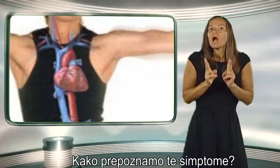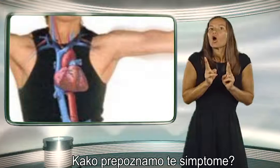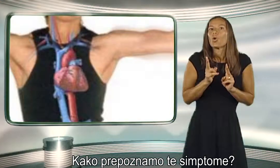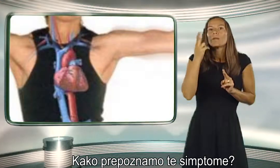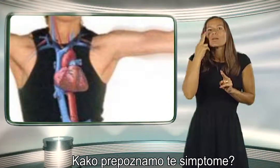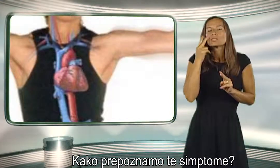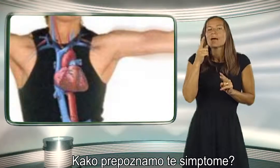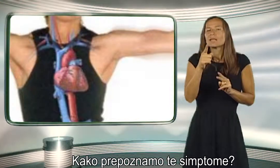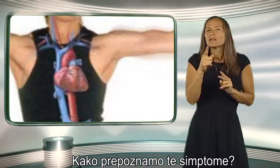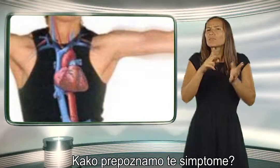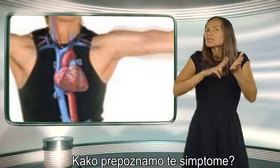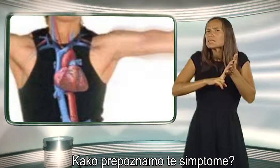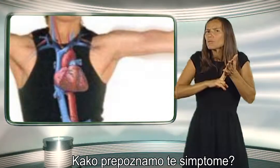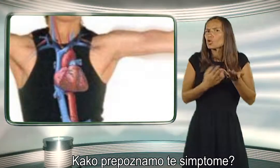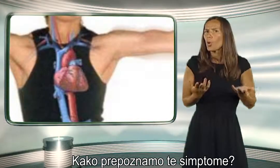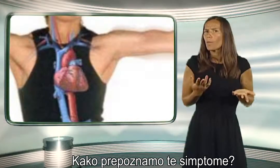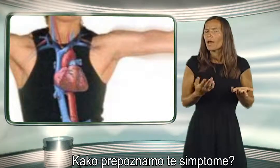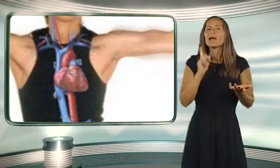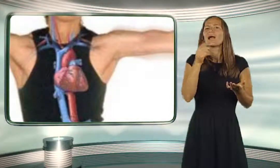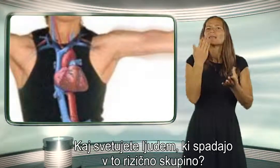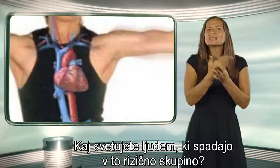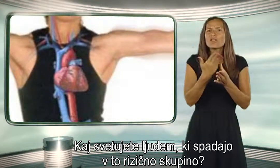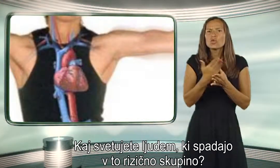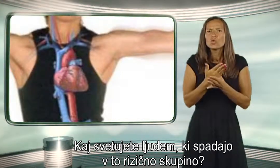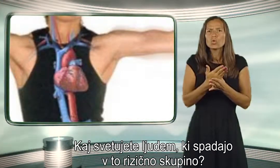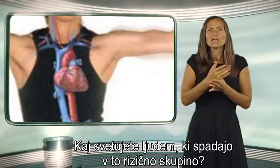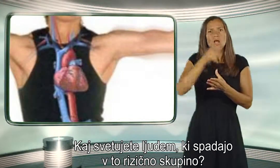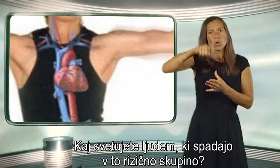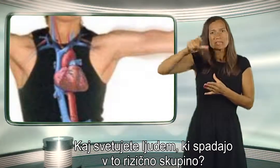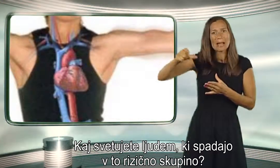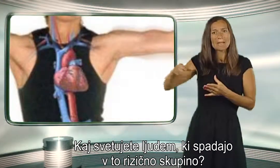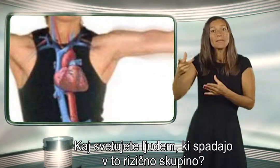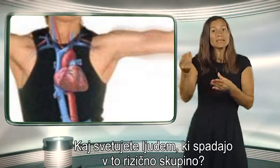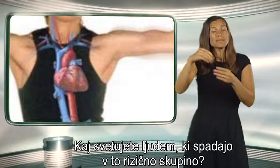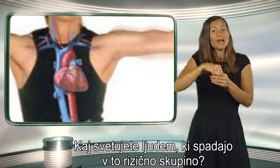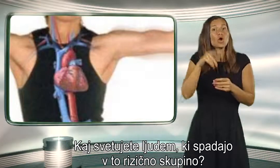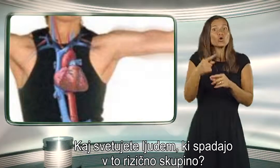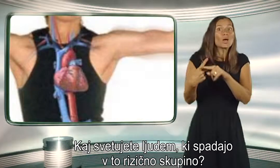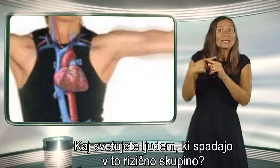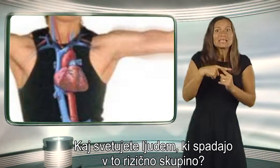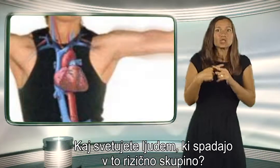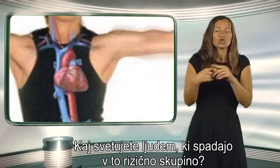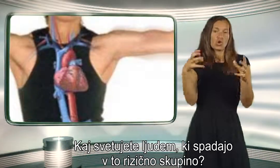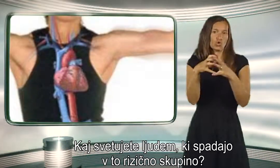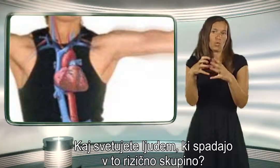Kako prepoznamo simptome? Kaj svetujete osebam, ki spadajo v to rizično skupino?